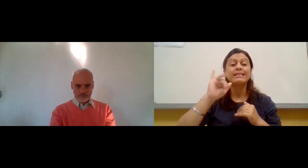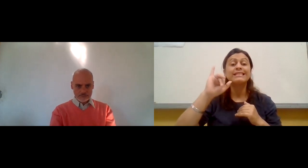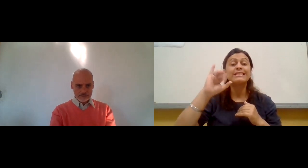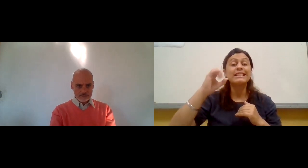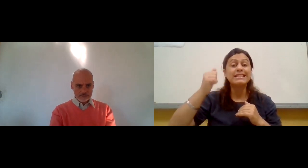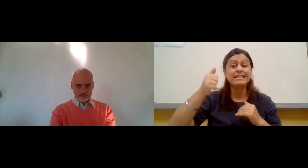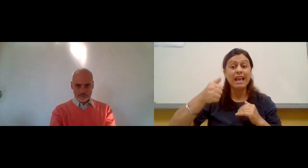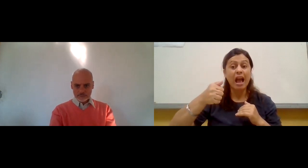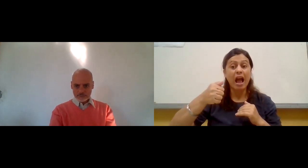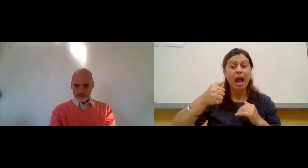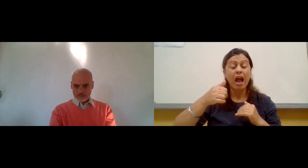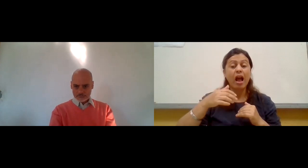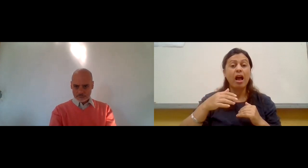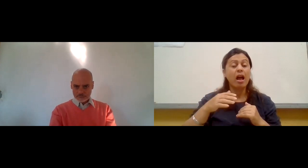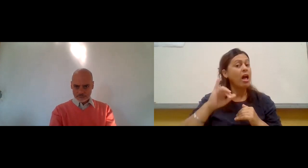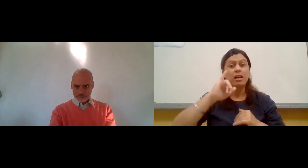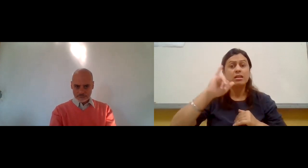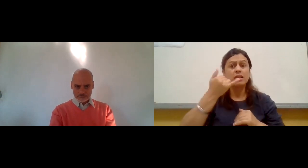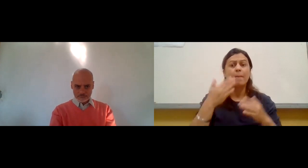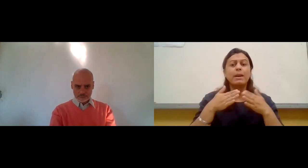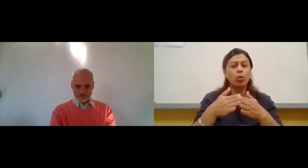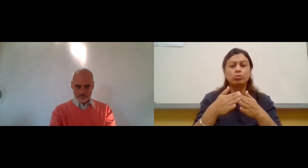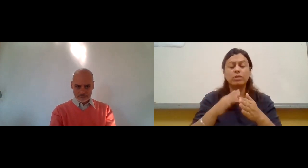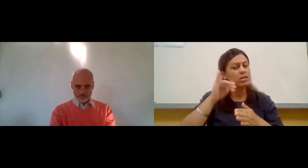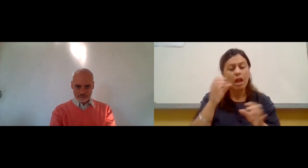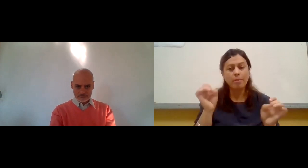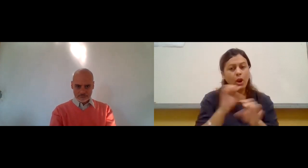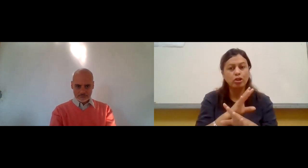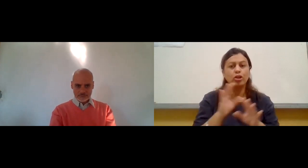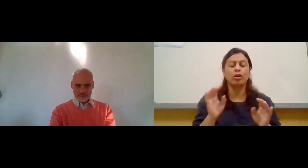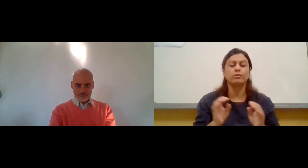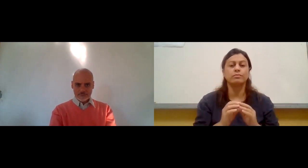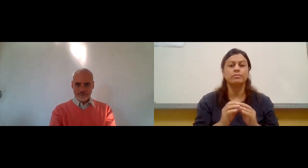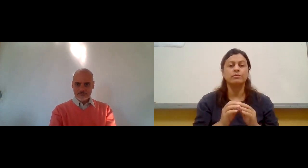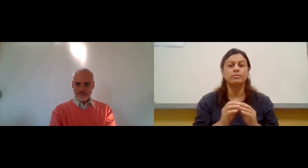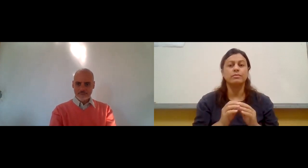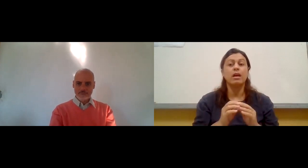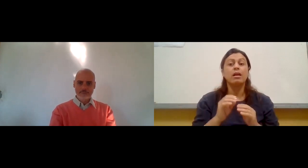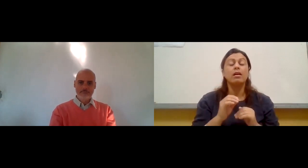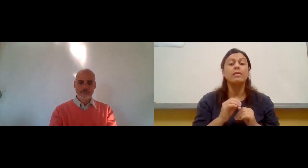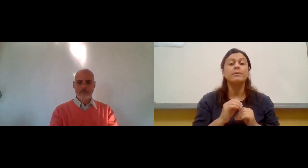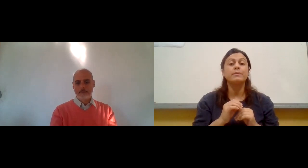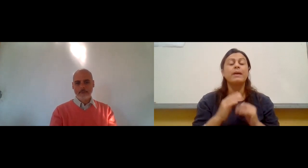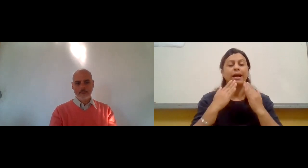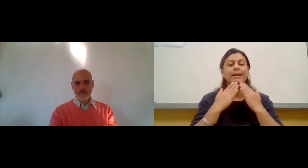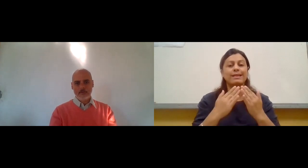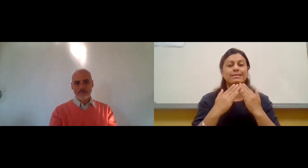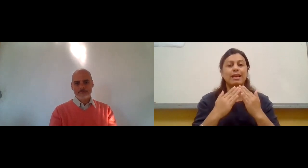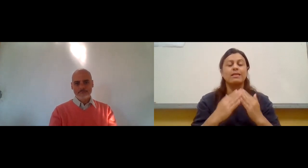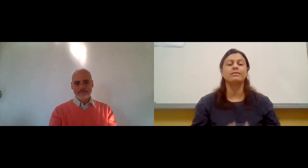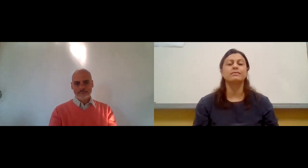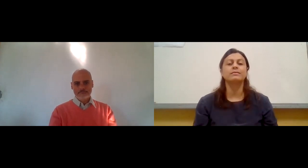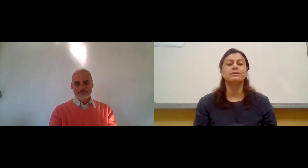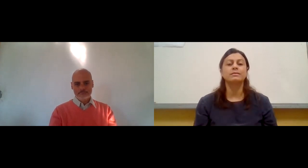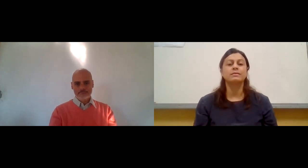Trinidad. No, se ve que ya quedó marcado. Quedó tu mano. Está. Bueno, Bárbaro. Muchas gracias.